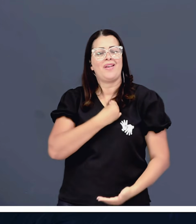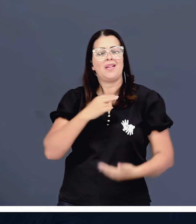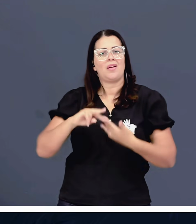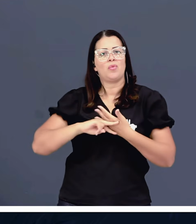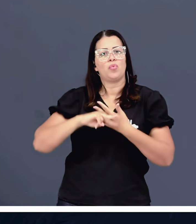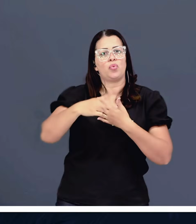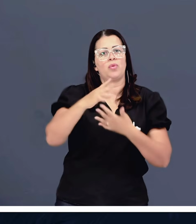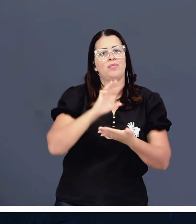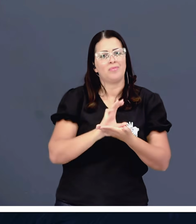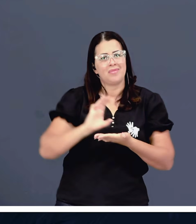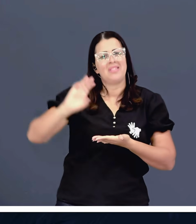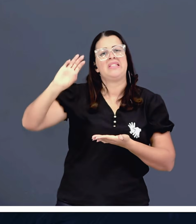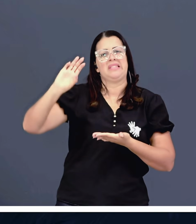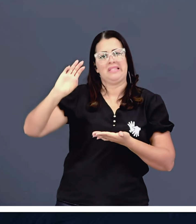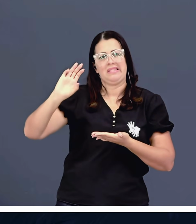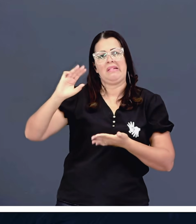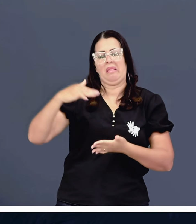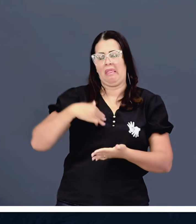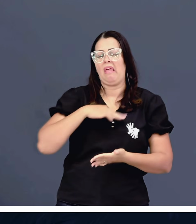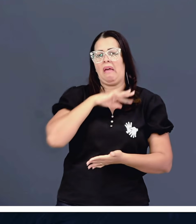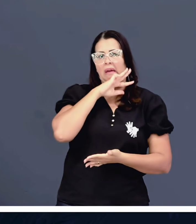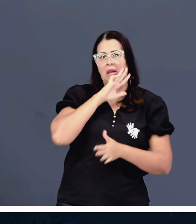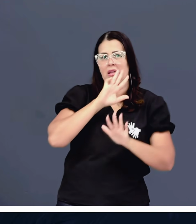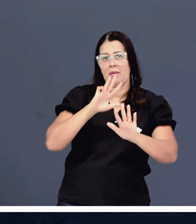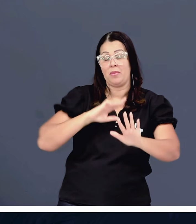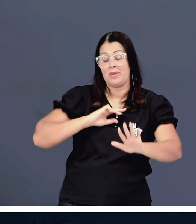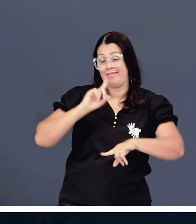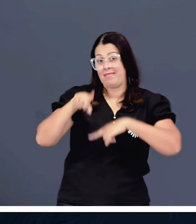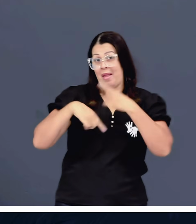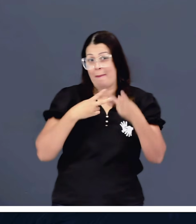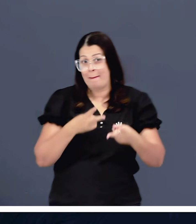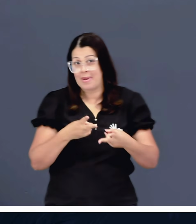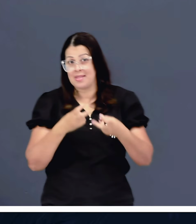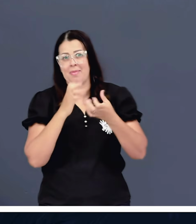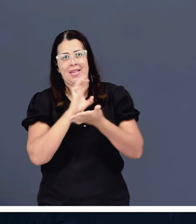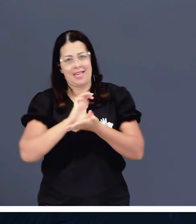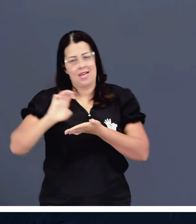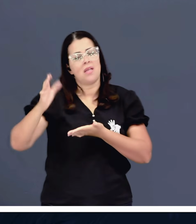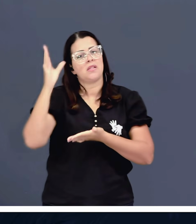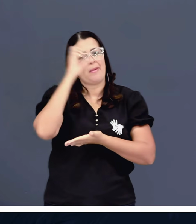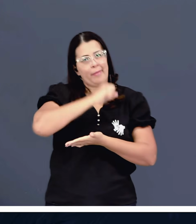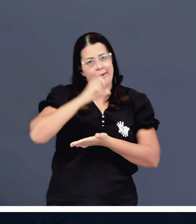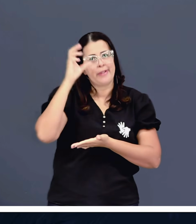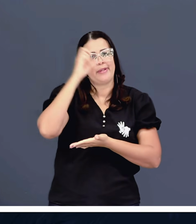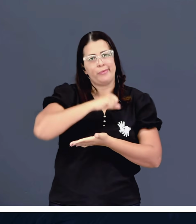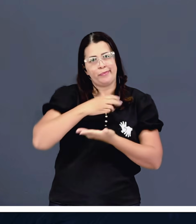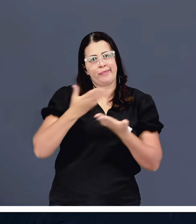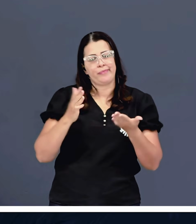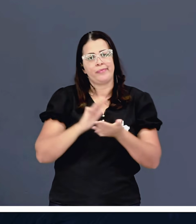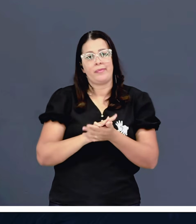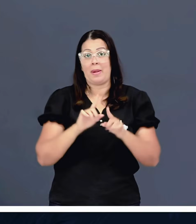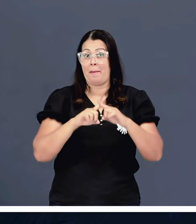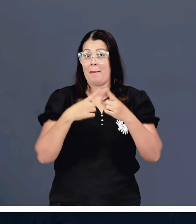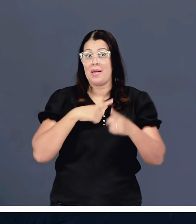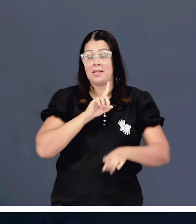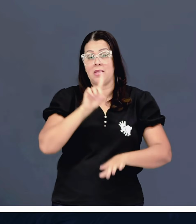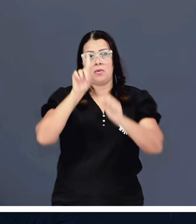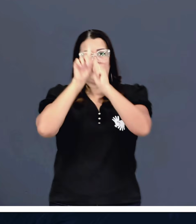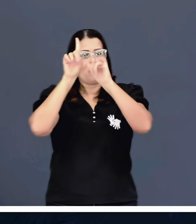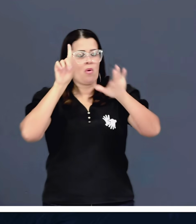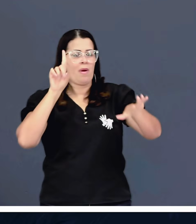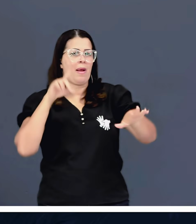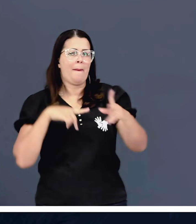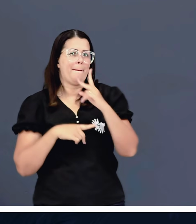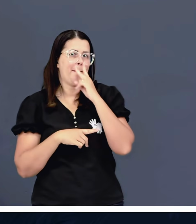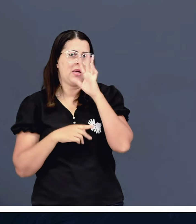gravíssimas. Depois dá para perceber que ele aprendeu, e ele nunca mais fez isso. Mas obviamente Deus o honrou. É como se